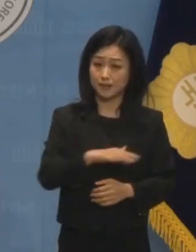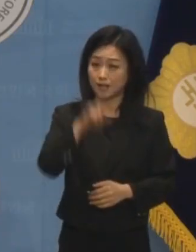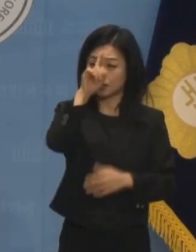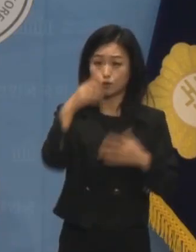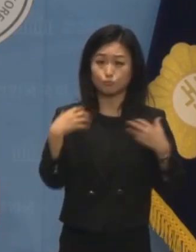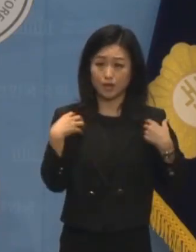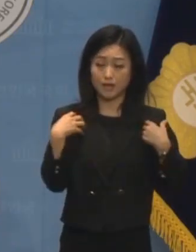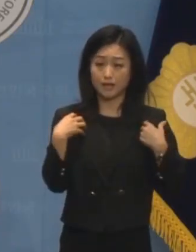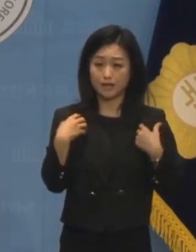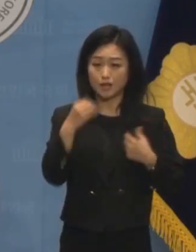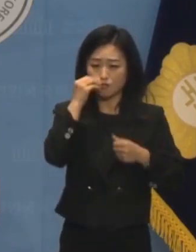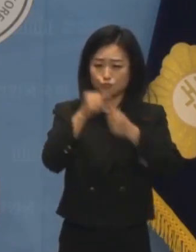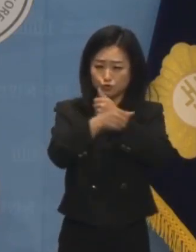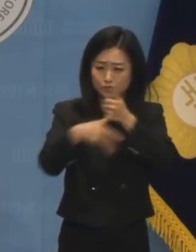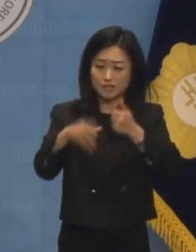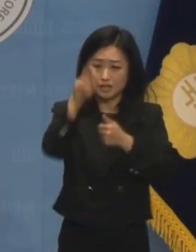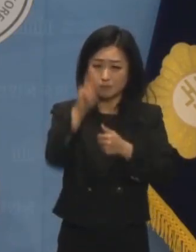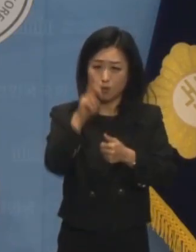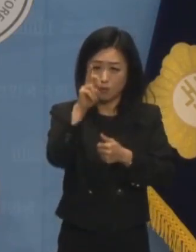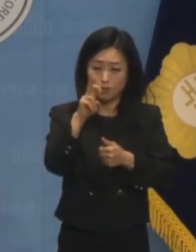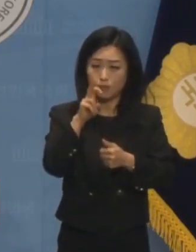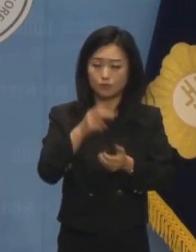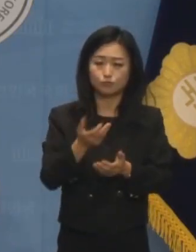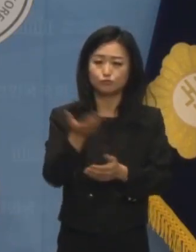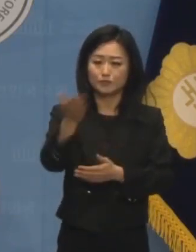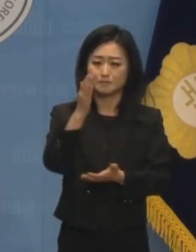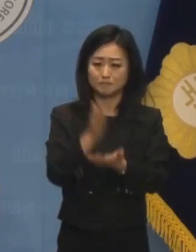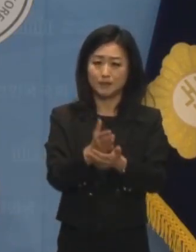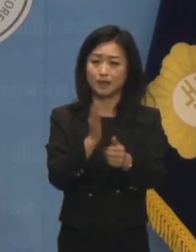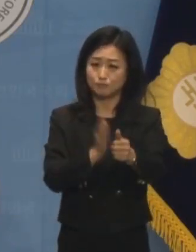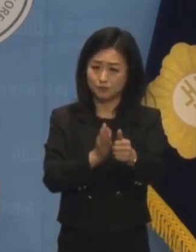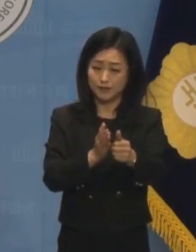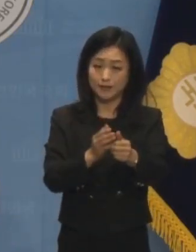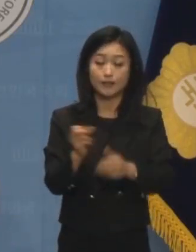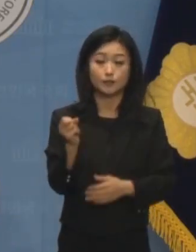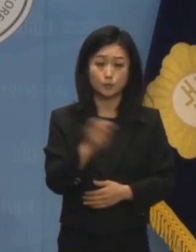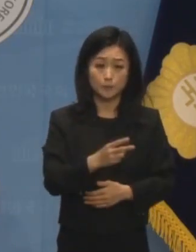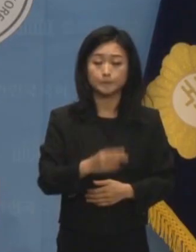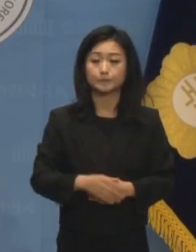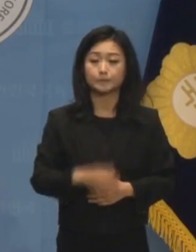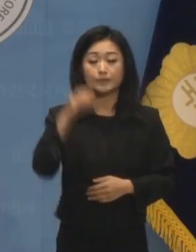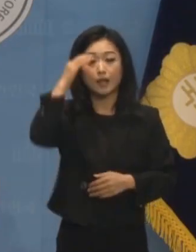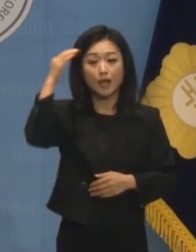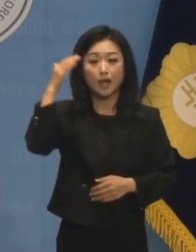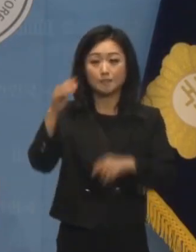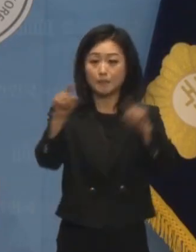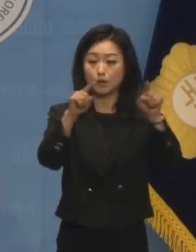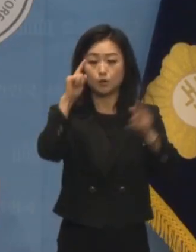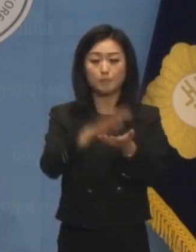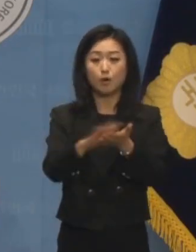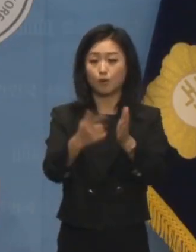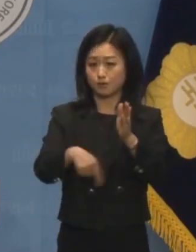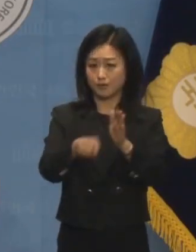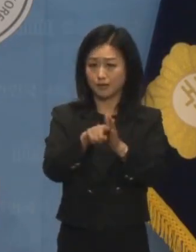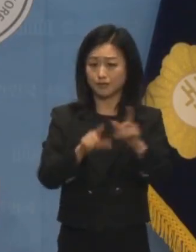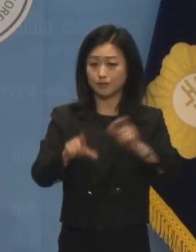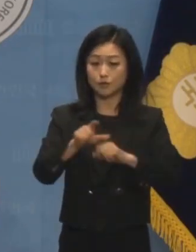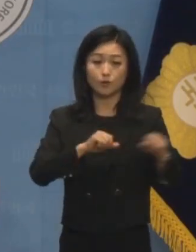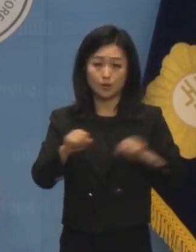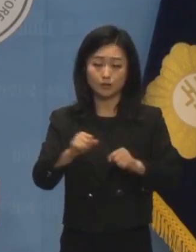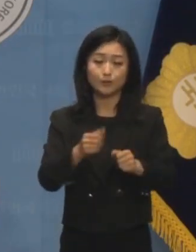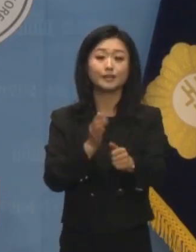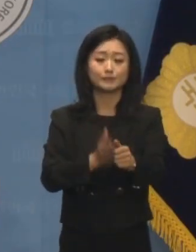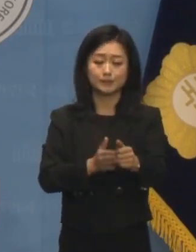무기 수출 중단을 요구합시다. 또한 우리 한반도의 평화를 위해서도 한 발짝 더